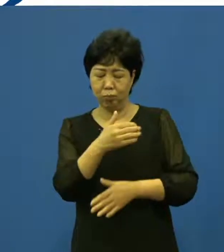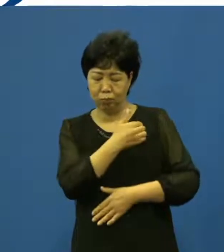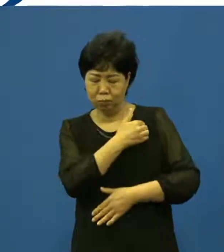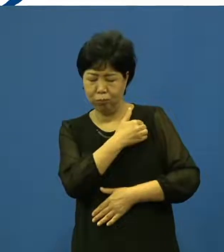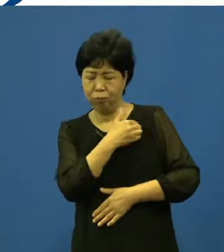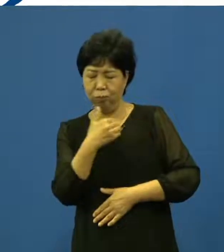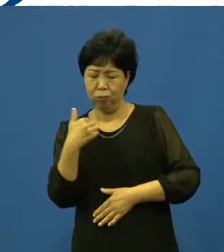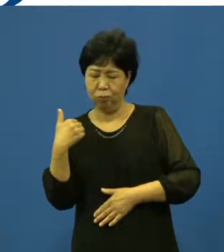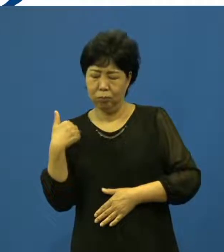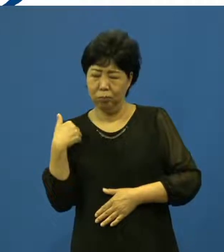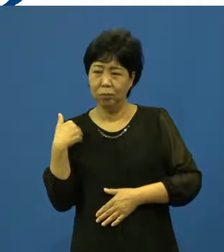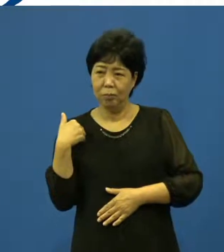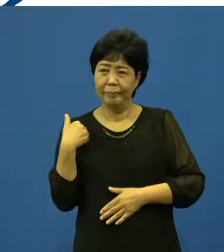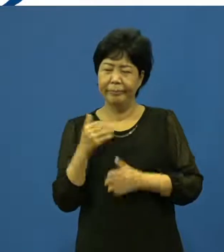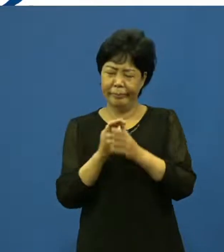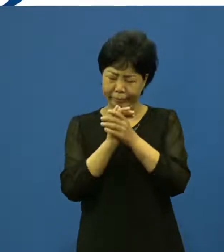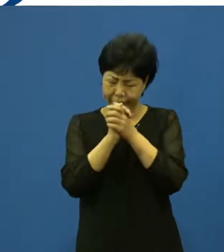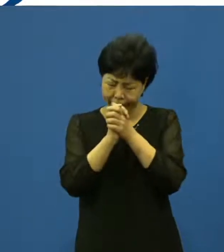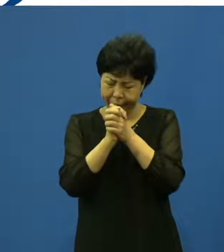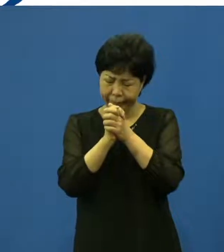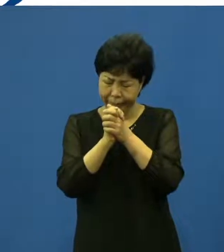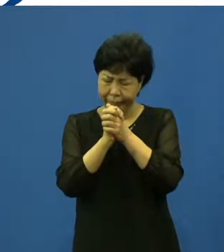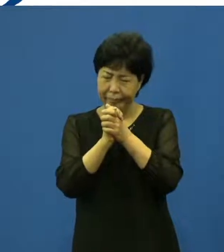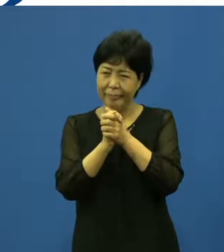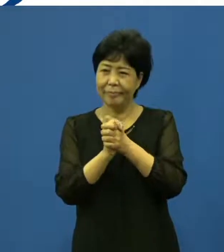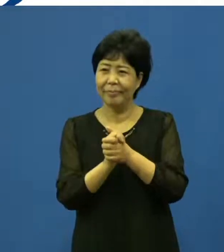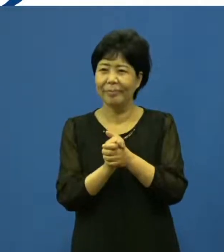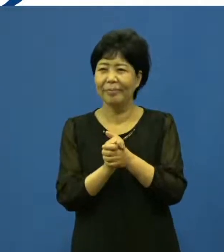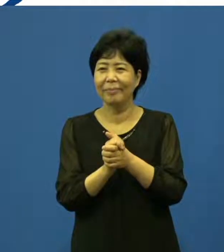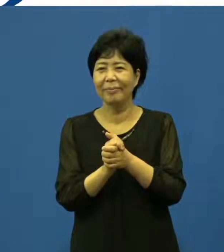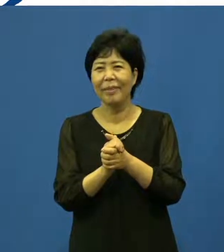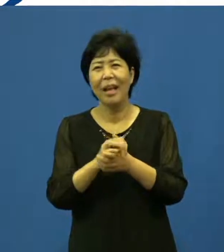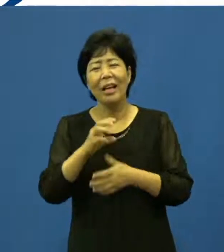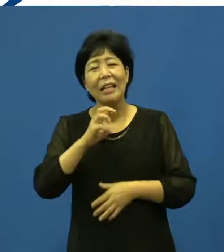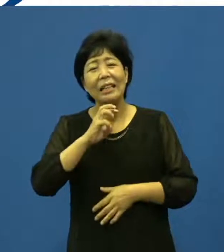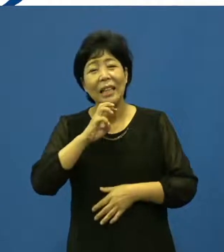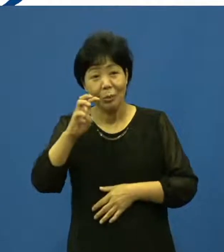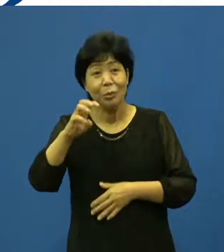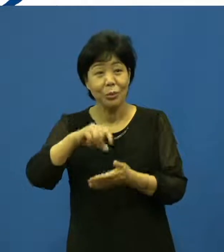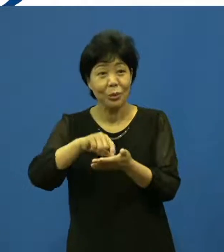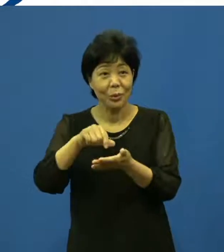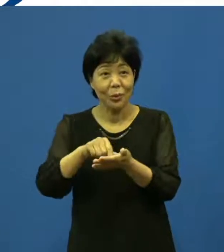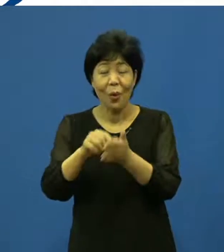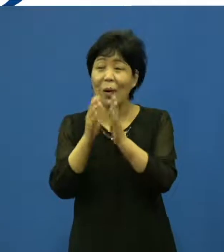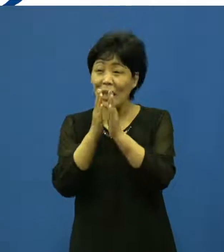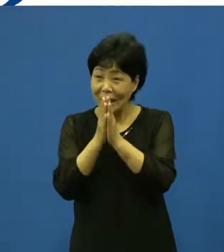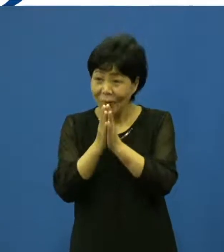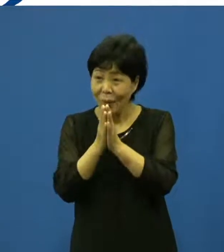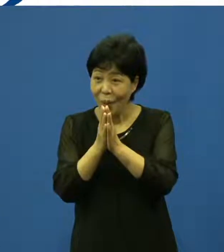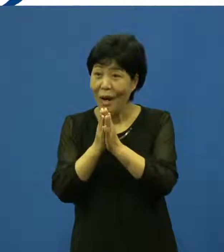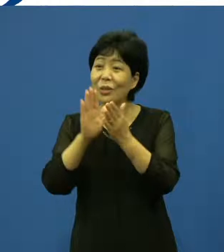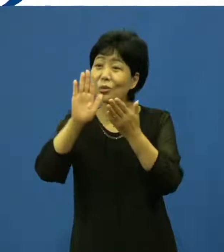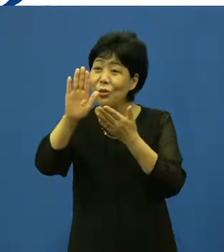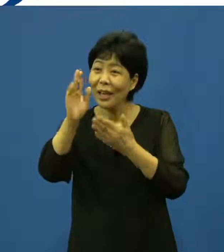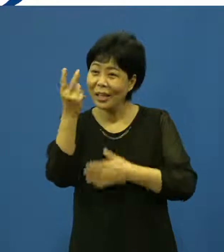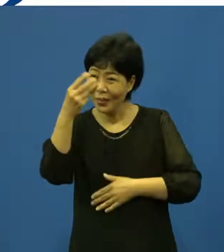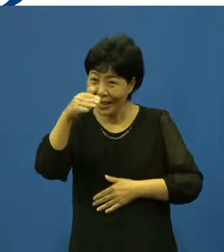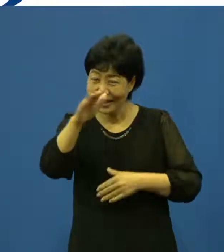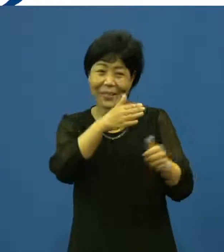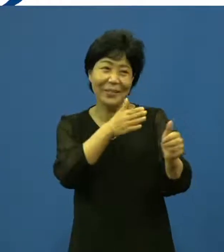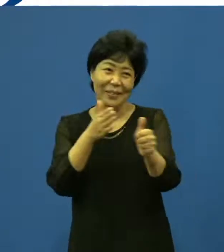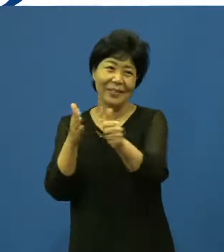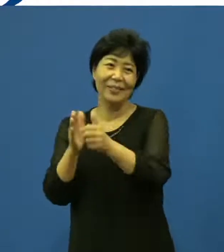이제 7시, 7시 넘어까지 몇 시간째 했던 한 30분 정도까지 기도하고 돌아가시는 거 너무